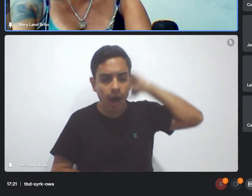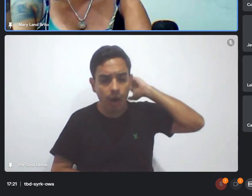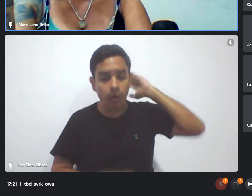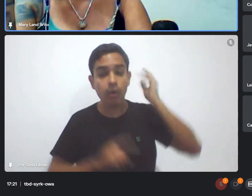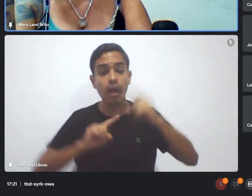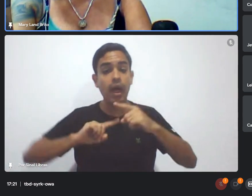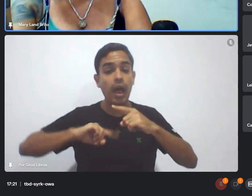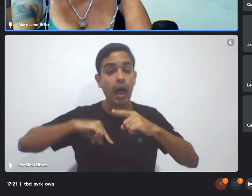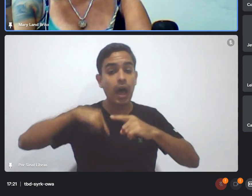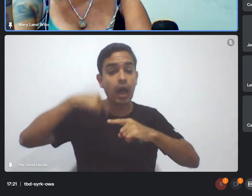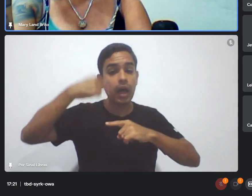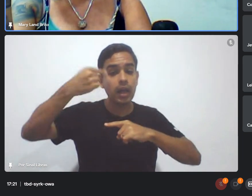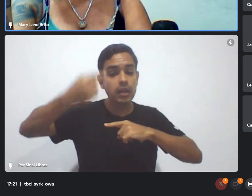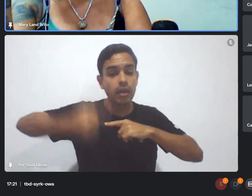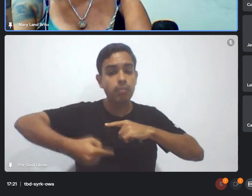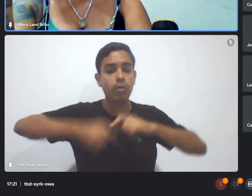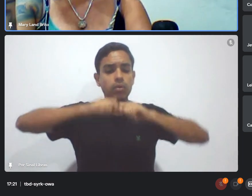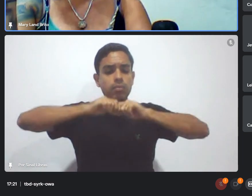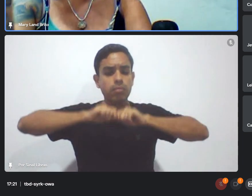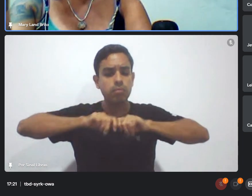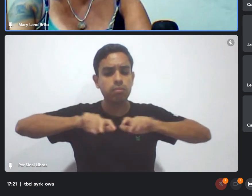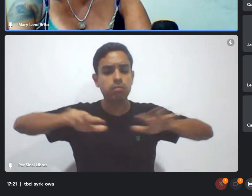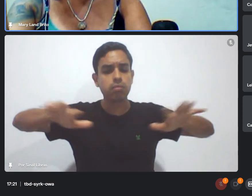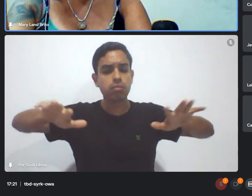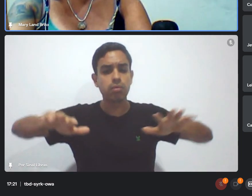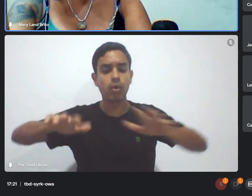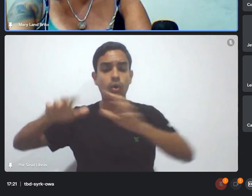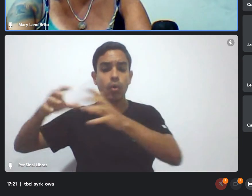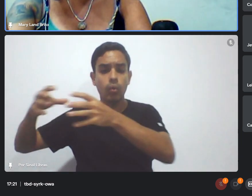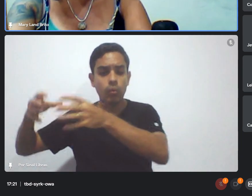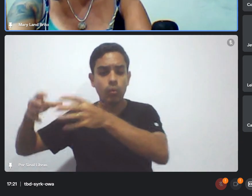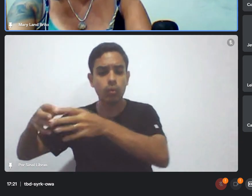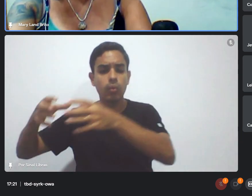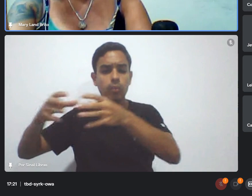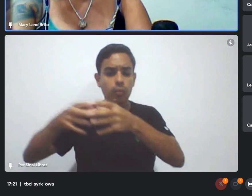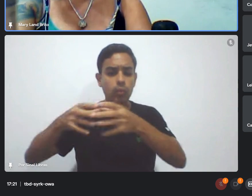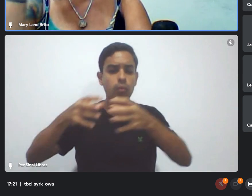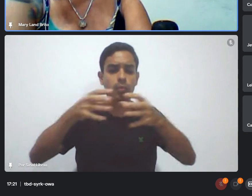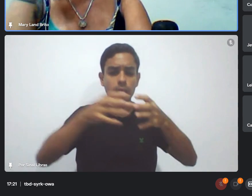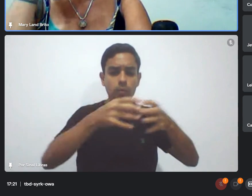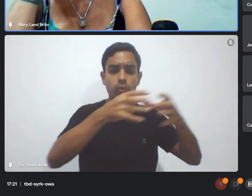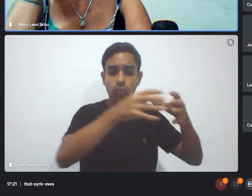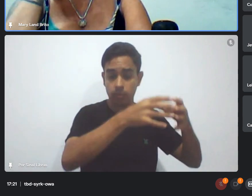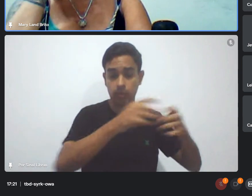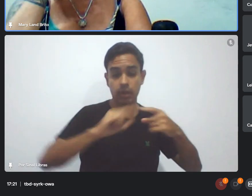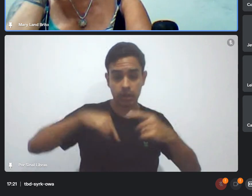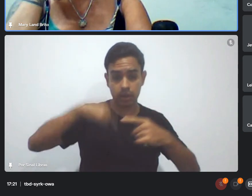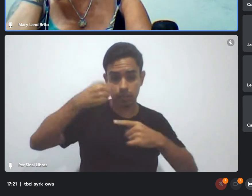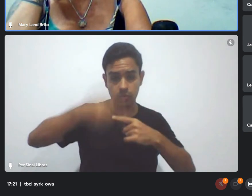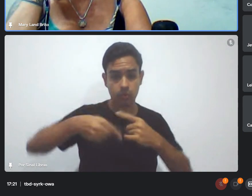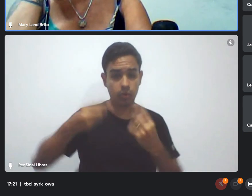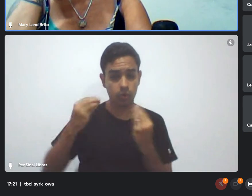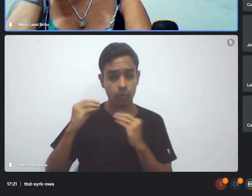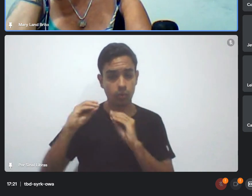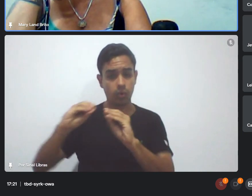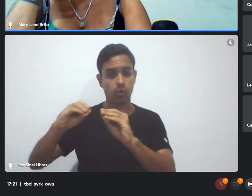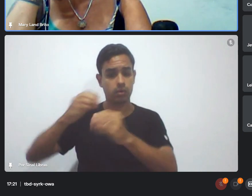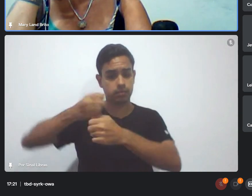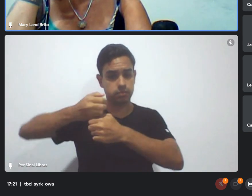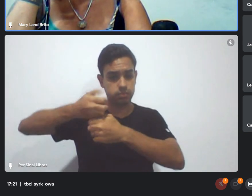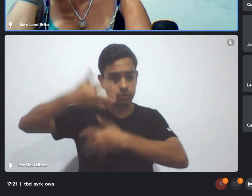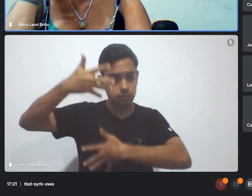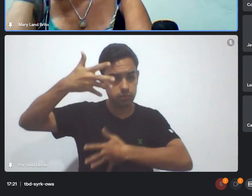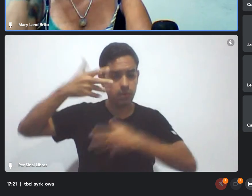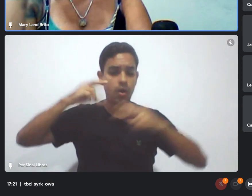no YouTube. Por favor, a equipe do gabinete, coloca aqui de novo o YouTube. Daqui da fundação para vocês verem